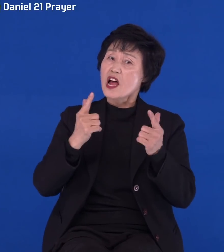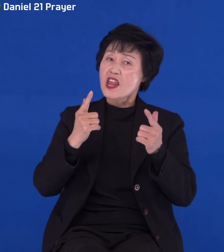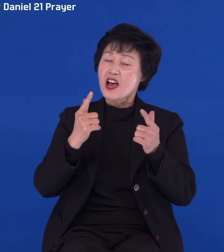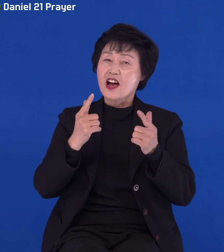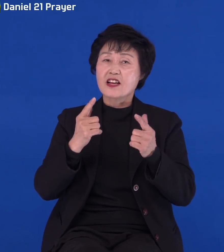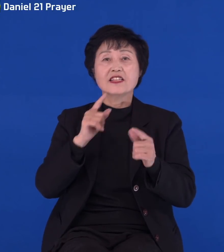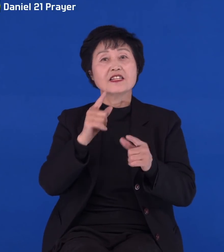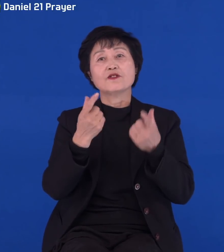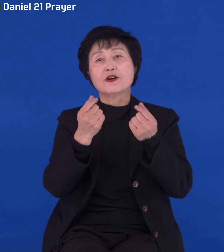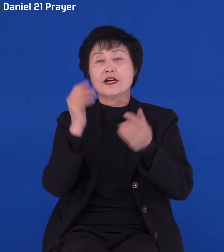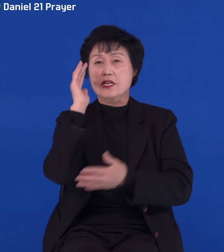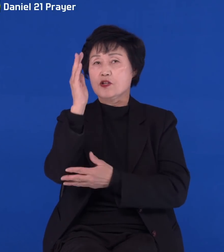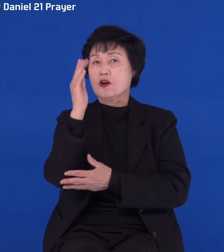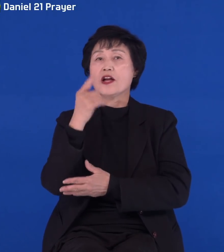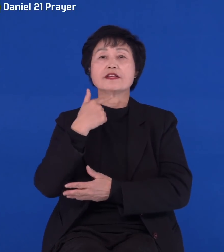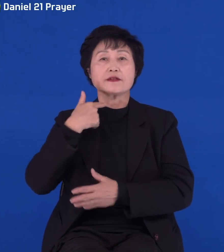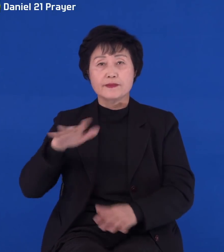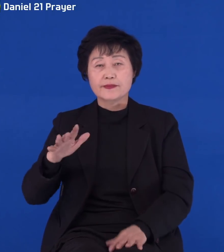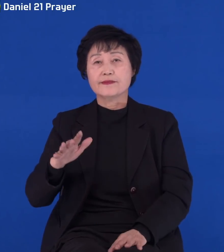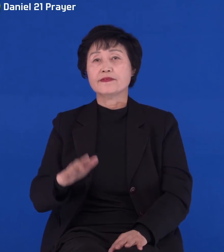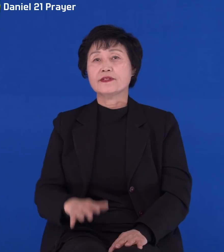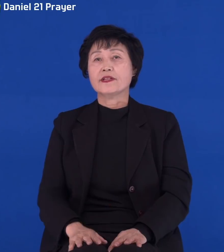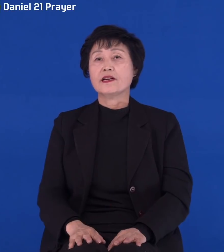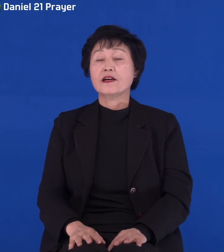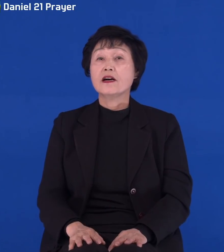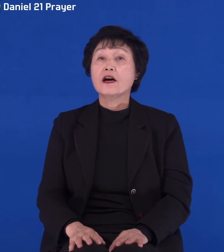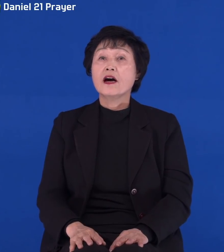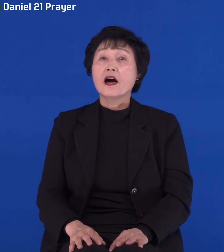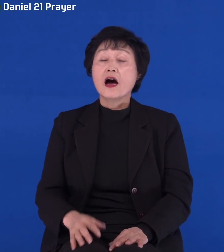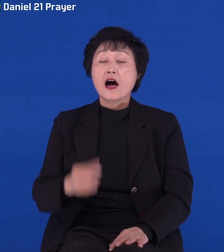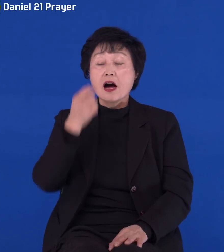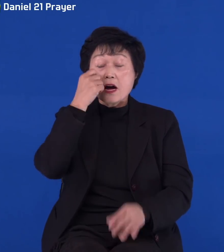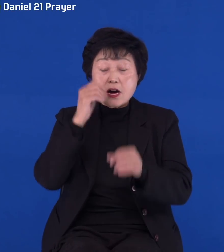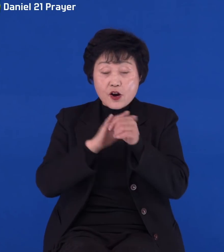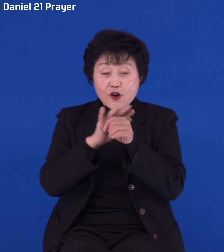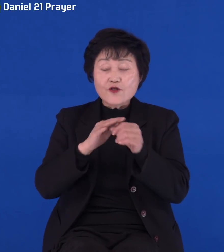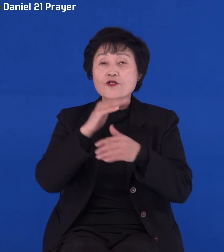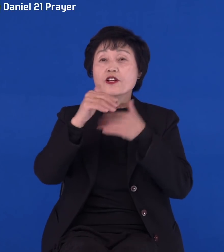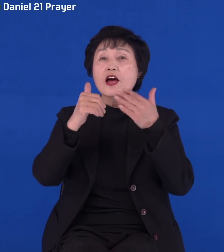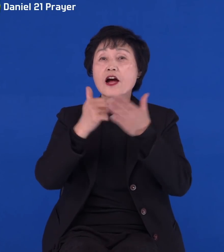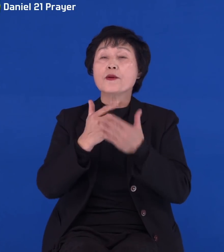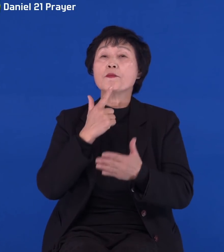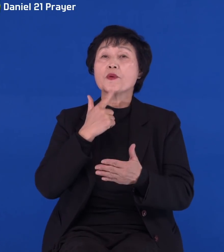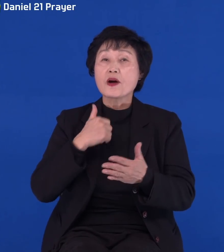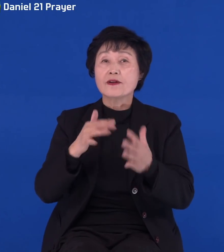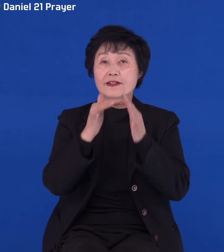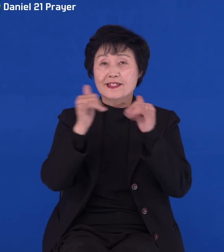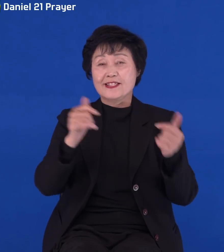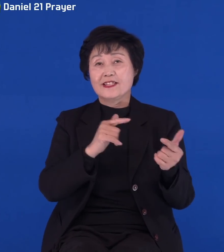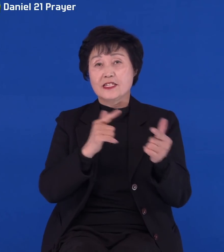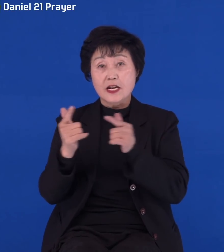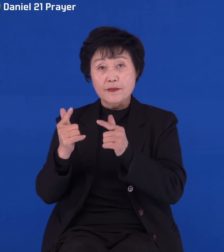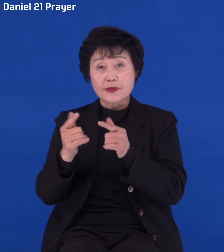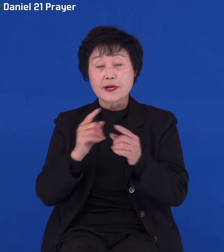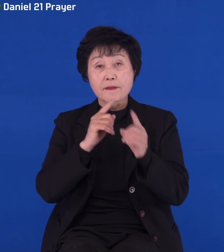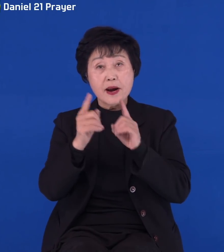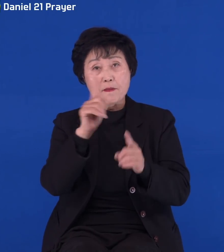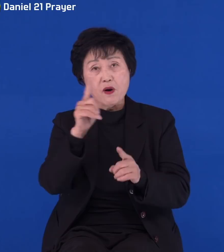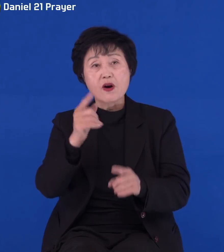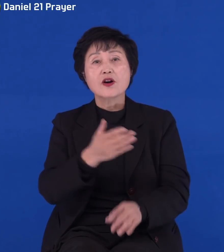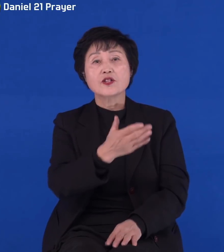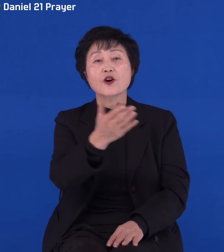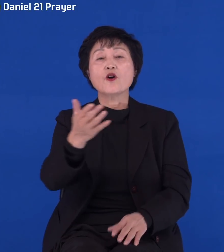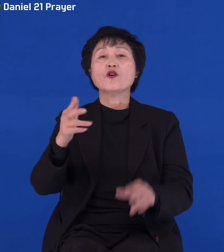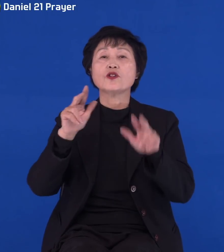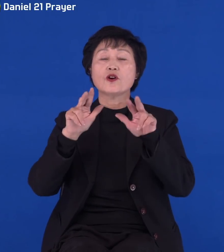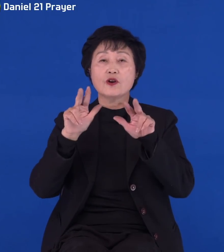많은 간증들이 있지만 시간상 넘어가고, 이런 긍휼의 하나님을 맛본 사람은 우리 주님이 뭐라 하냐면, 너희도 이제는 자비로운 자가